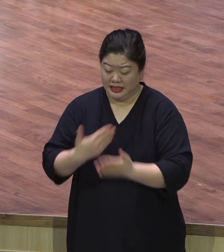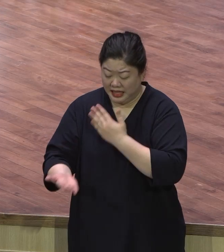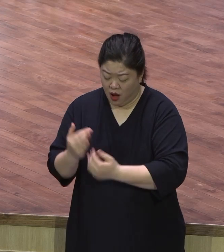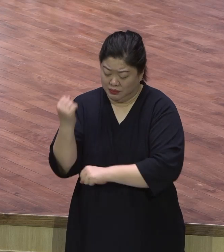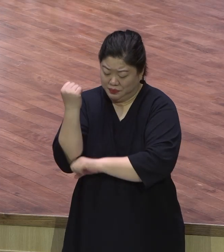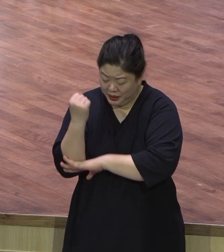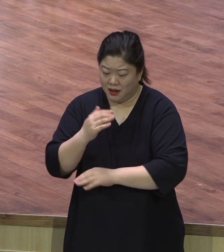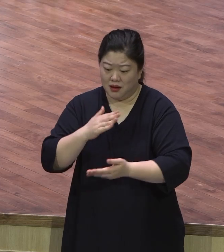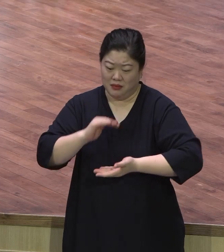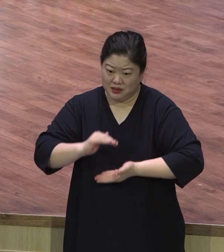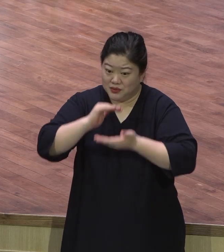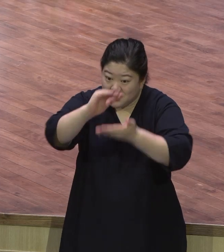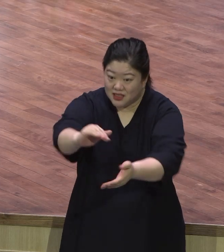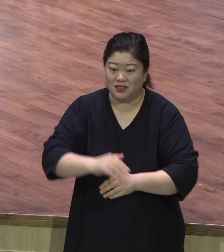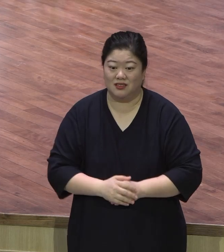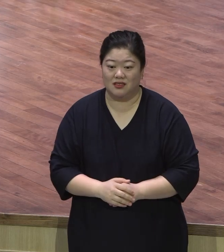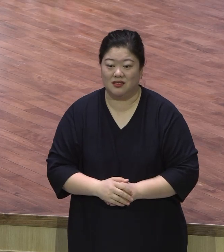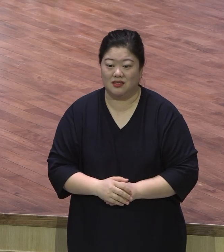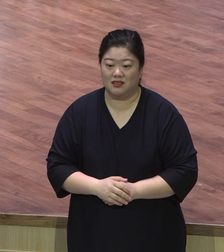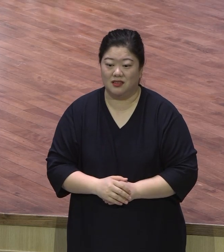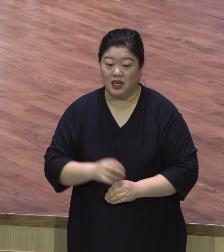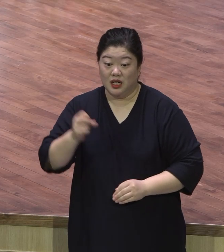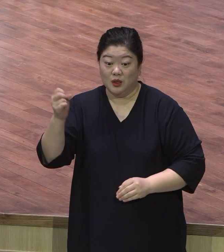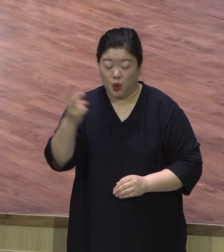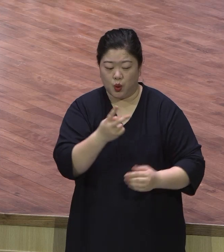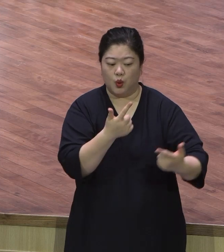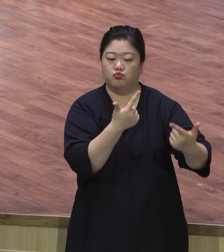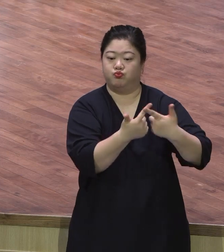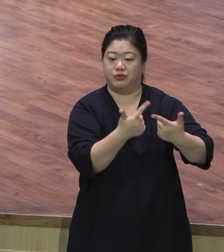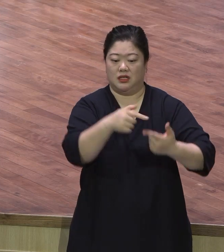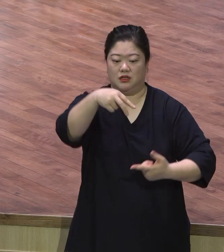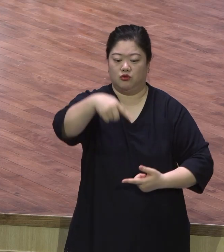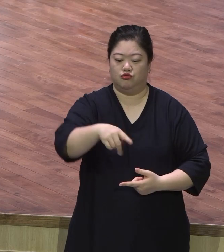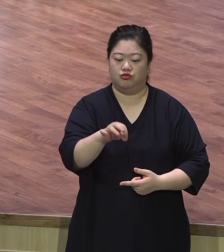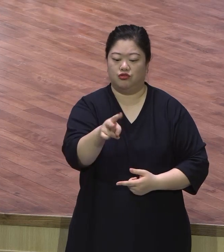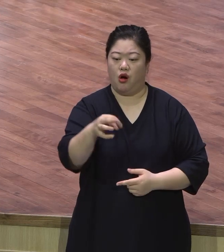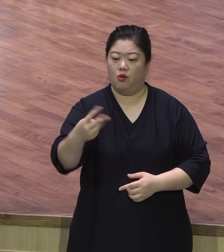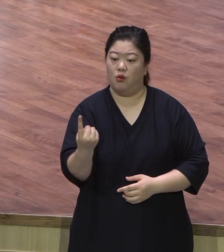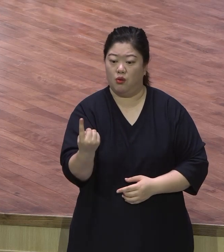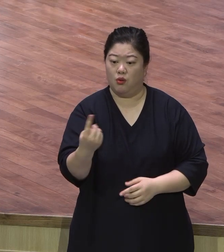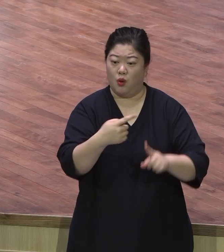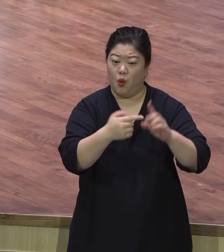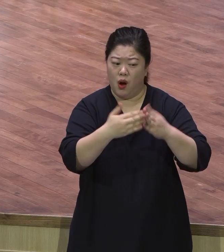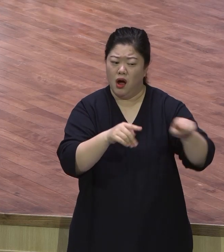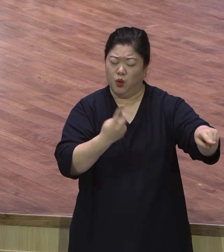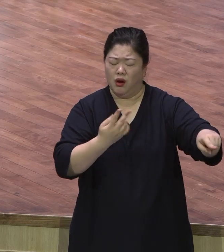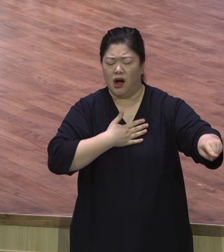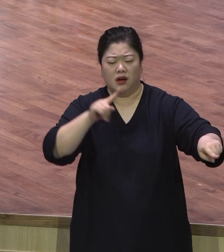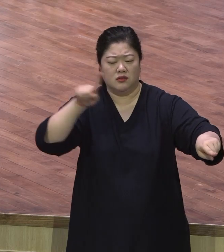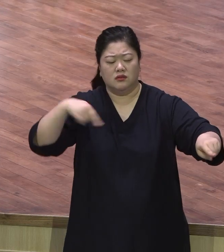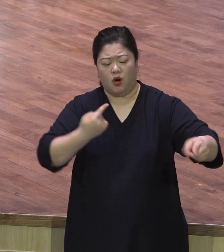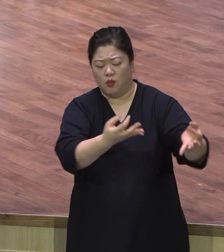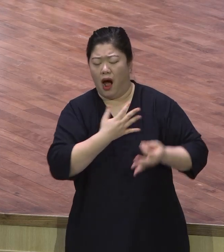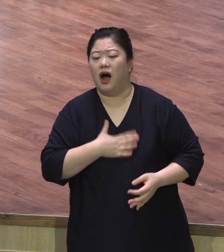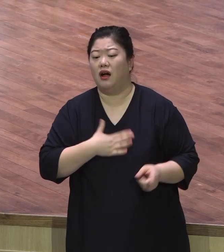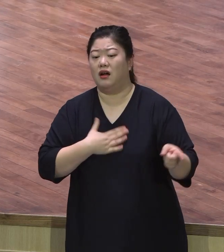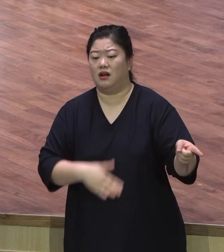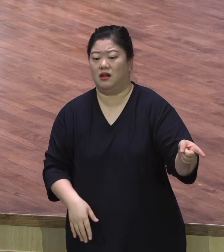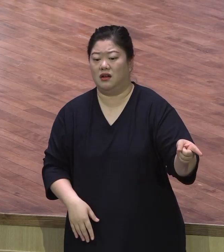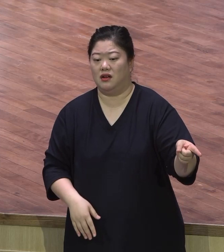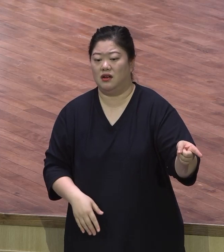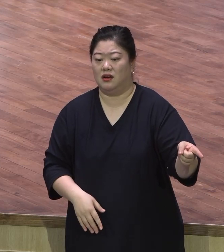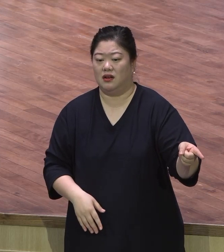하도 그들이 하는 말은 전설적입니다 전설 좋아하네 뭔 전설입니까 내가 하나님이